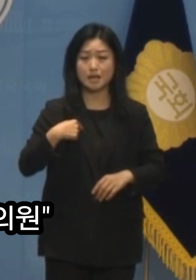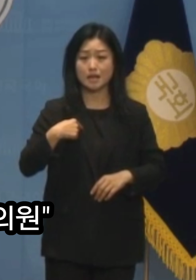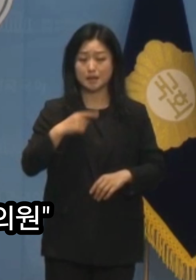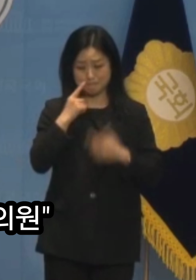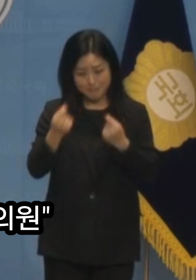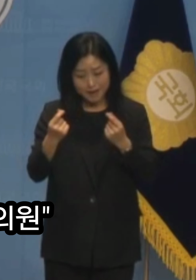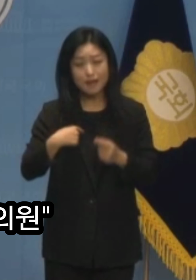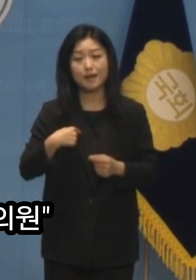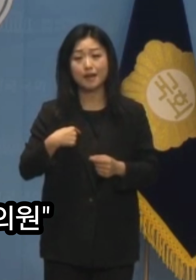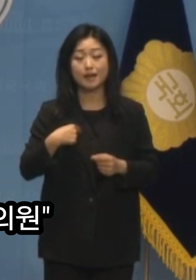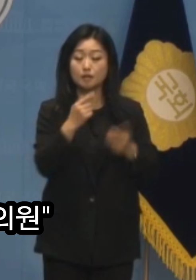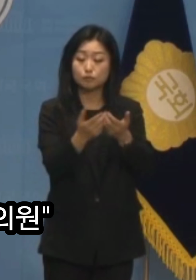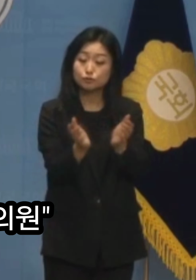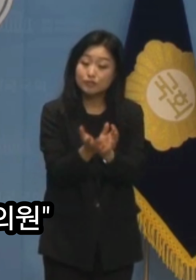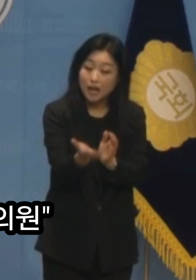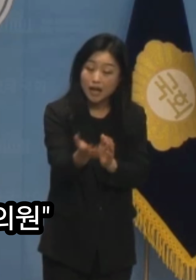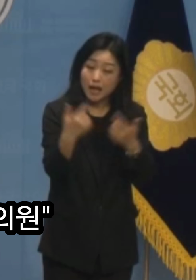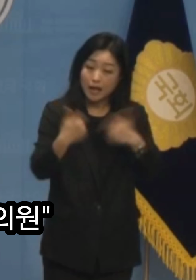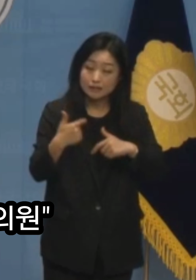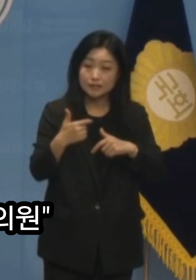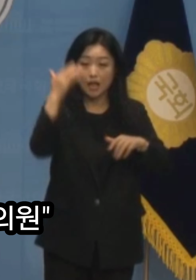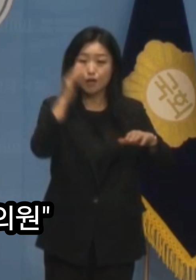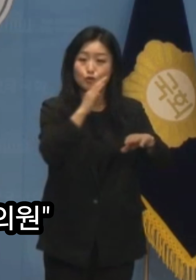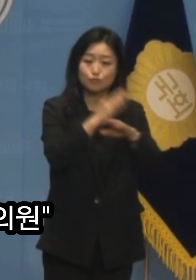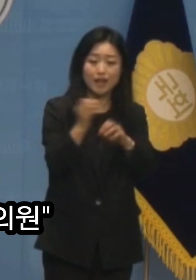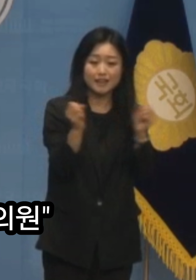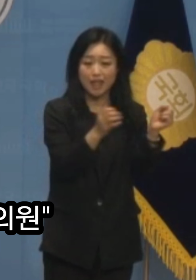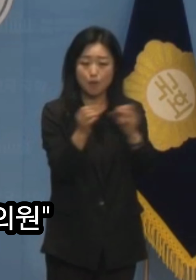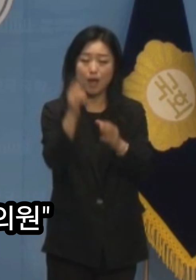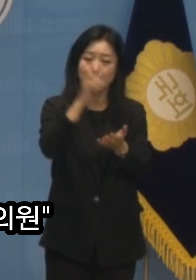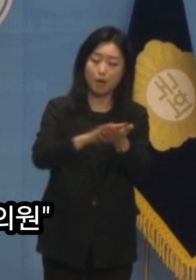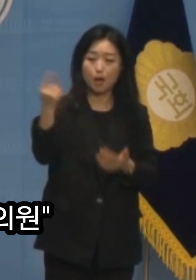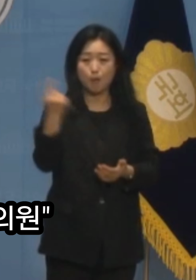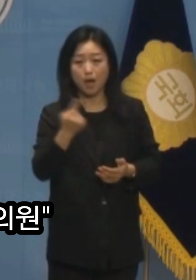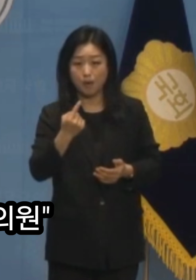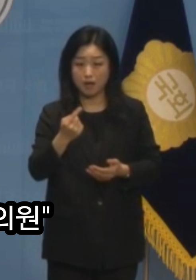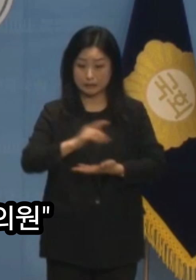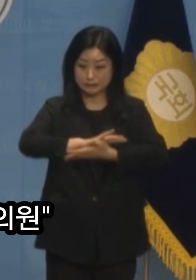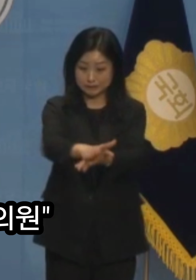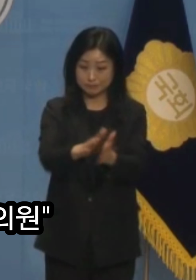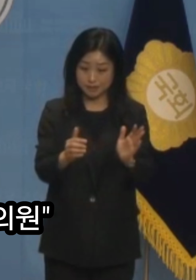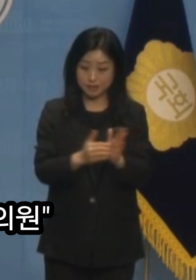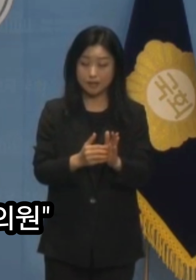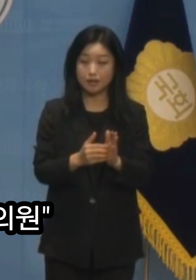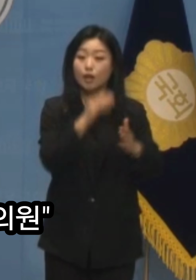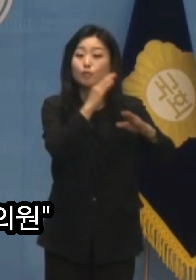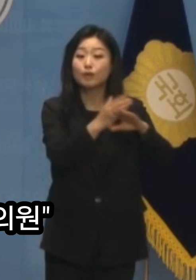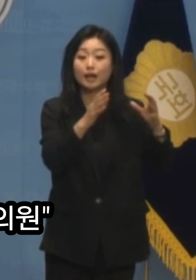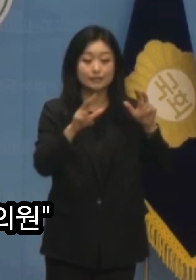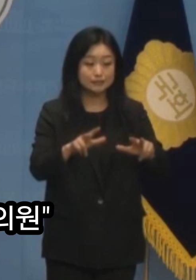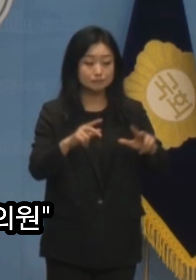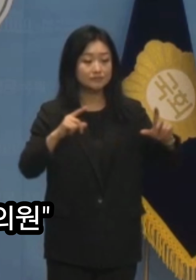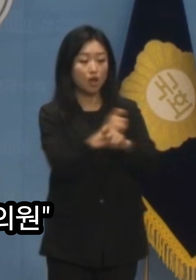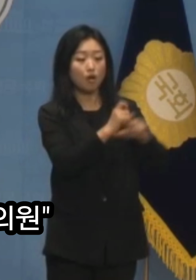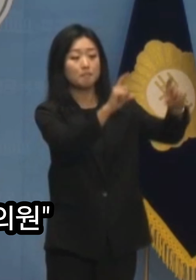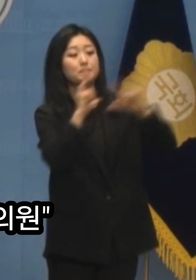않습니까 민주당이 노래를 부르던 남북한 대화를 통한 평화를 짓밟아 버리고 북한은 우리를